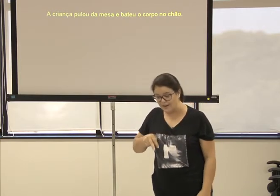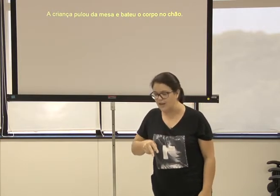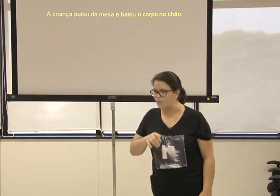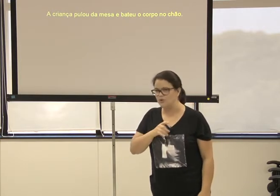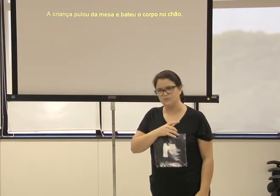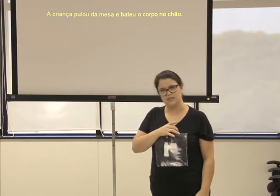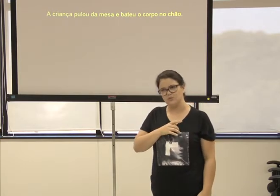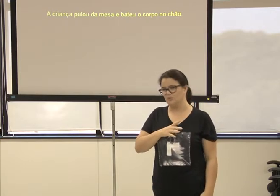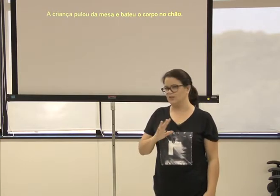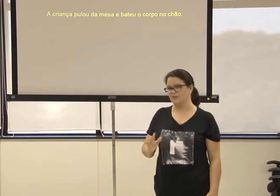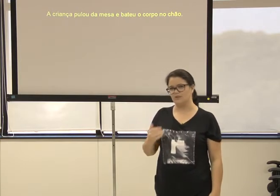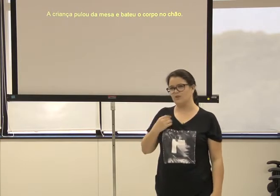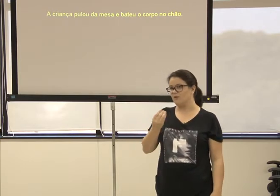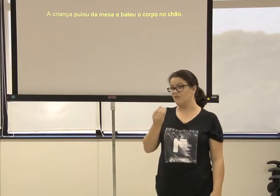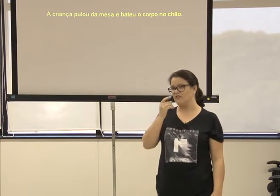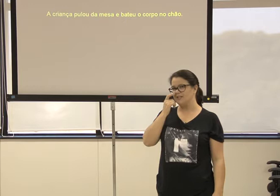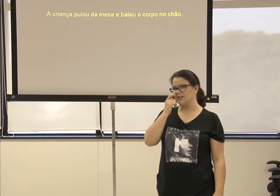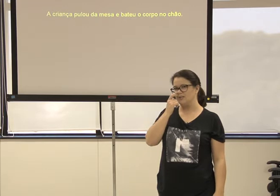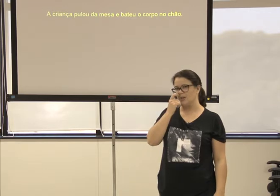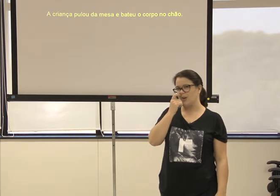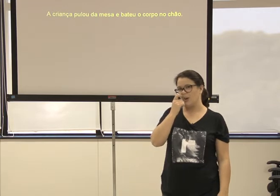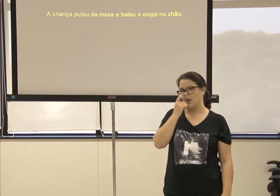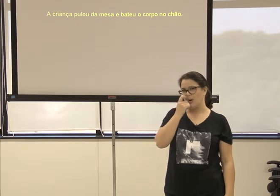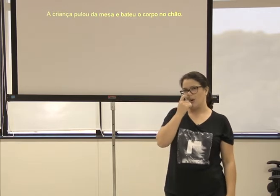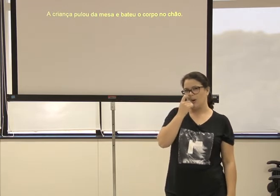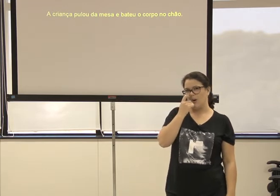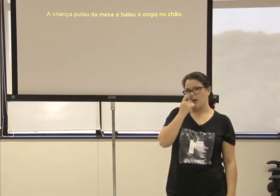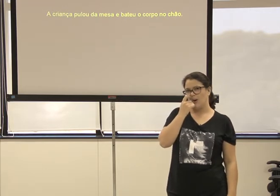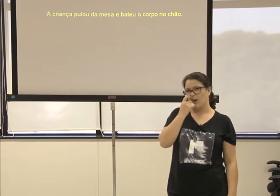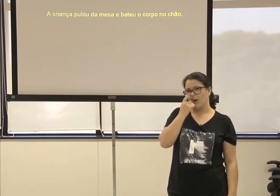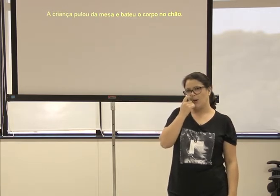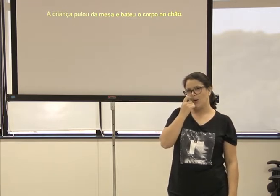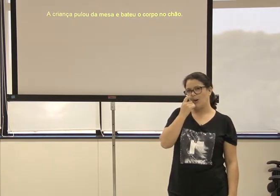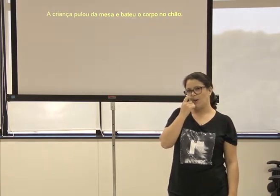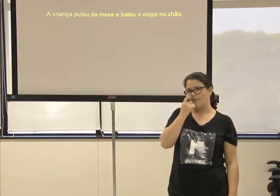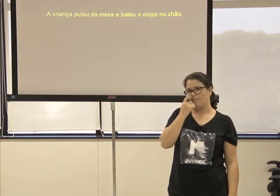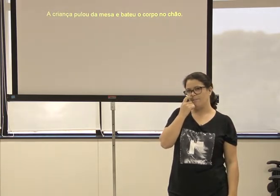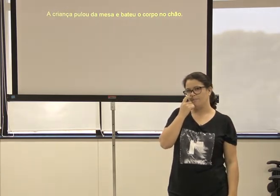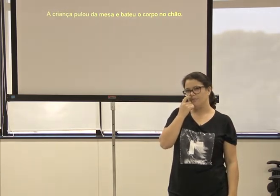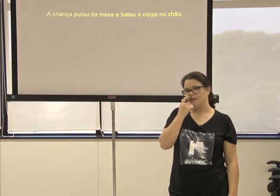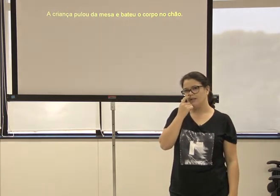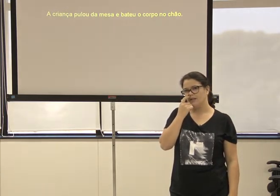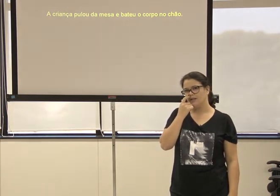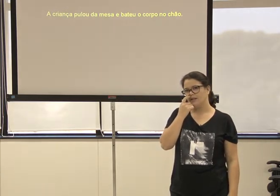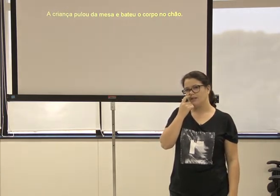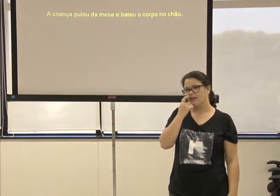Eu morro de medo de altura. Não sei como é que eu vou fazer isso. Sky é uma coisa que você fica só flutuando. Ah, eu achei que eu deve deixar aquele